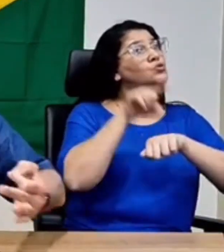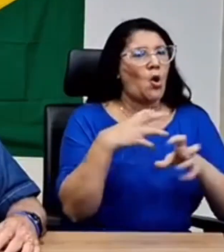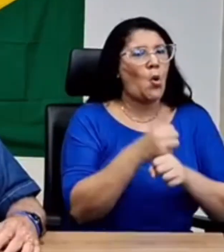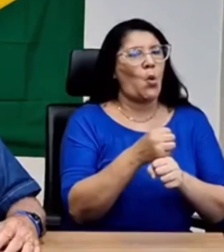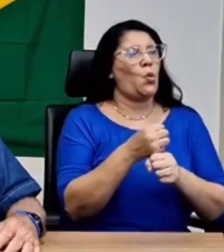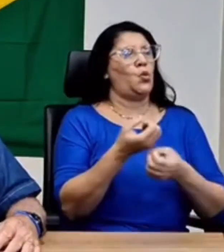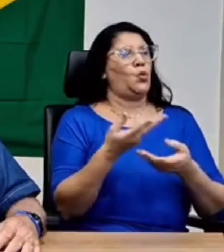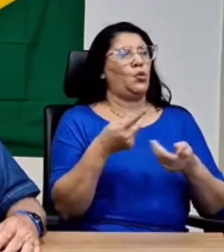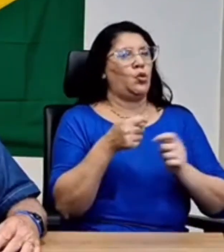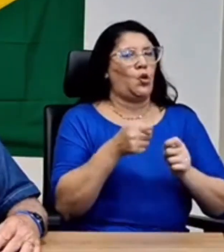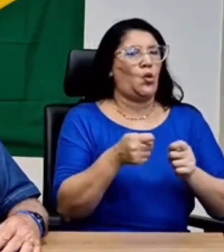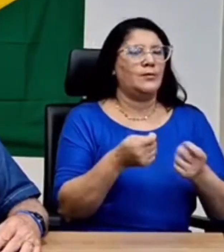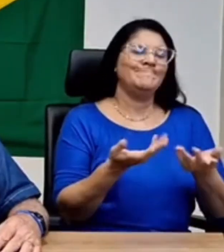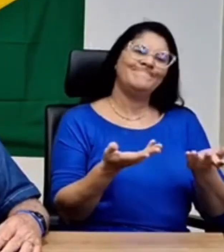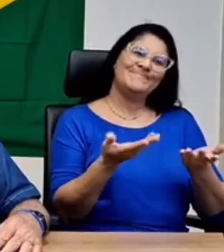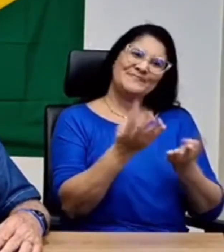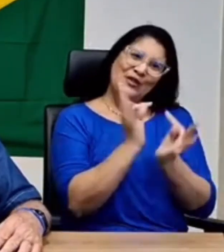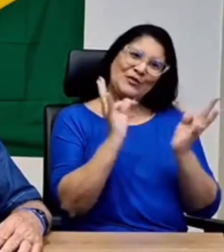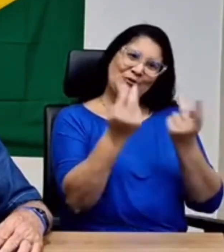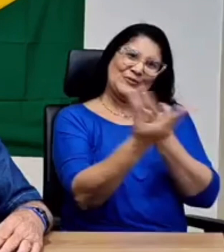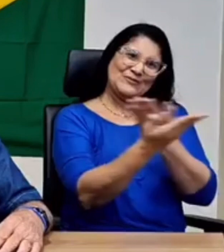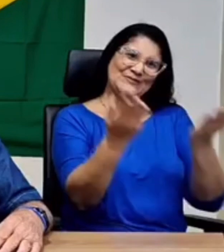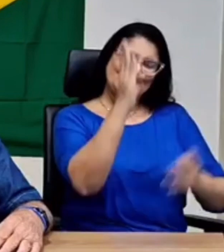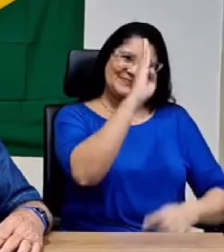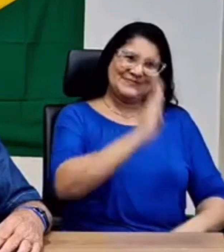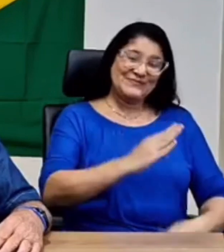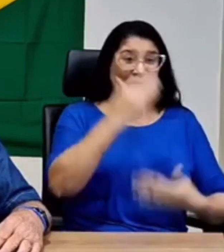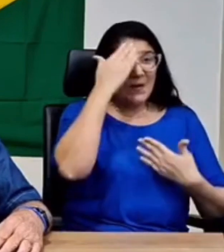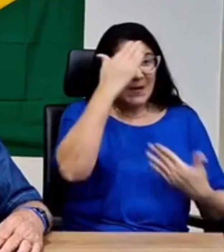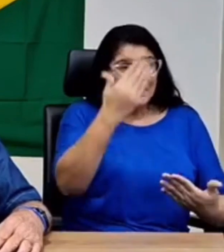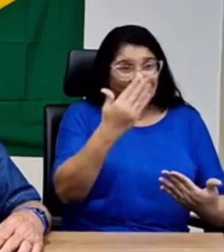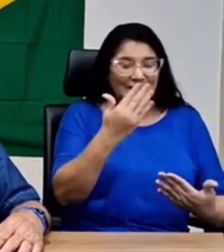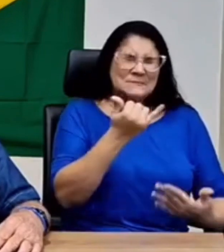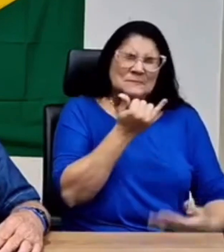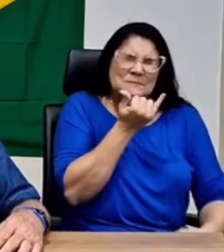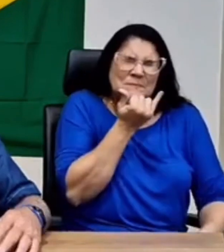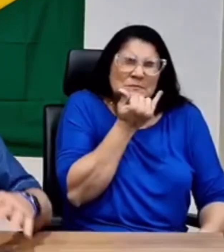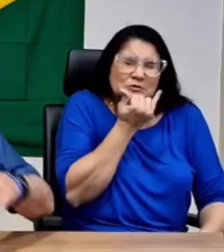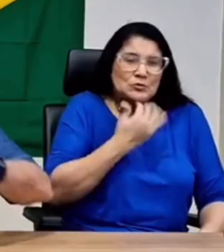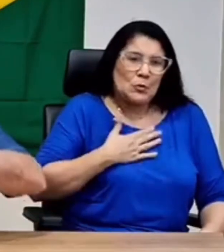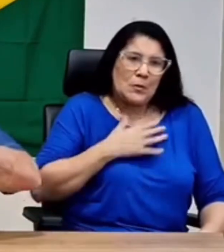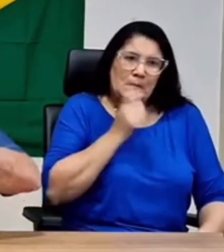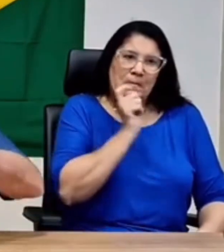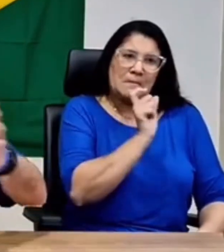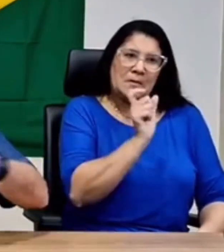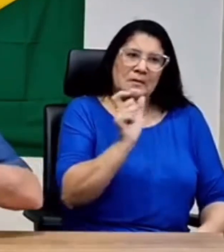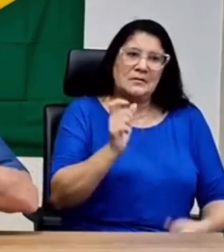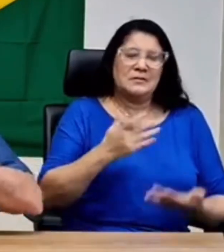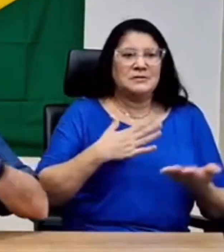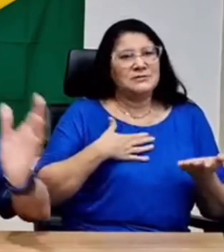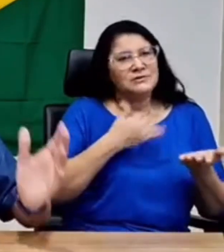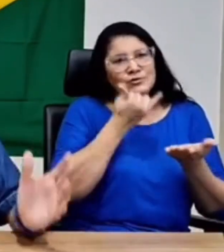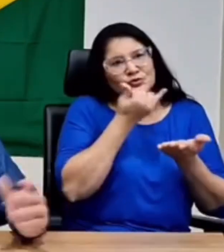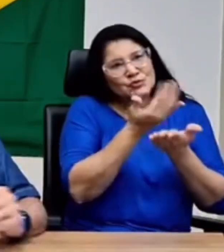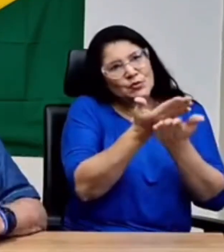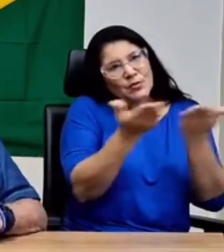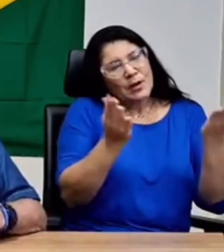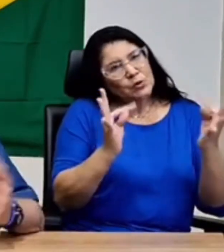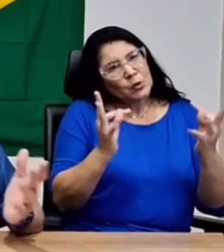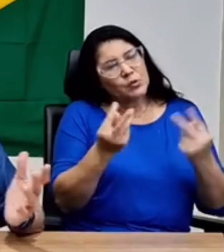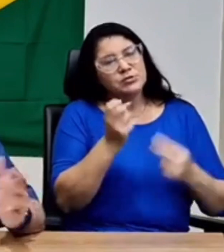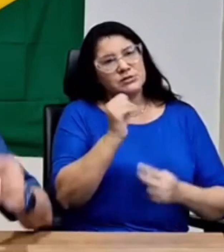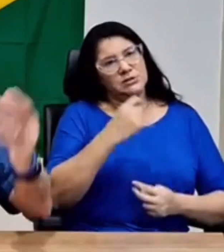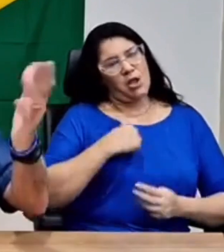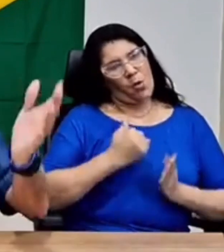guerra. A todo o Brasil, obrigado pela oportunidade. Me desculpe aqui as minhas palavras. As minhas desculpas a todos, se porventura